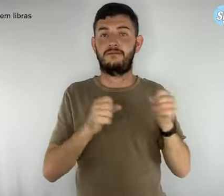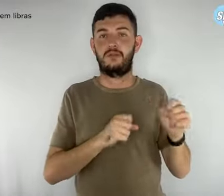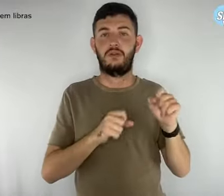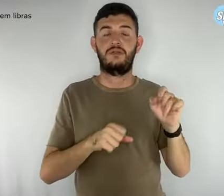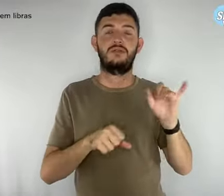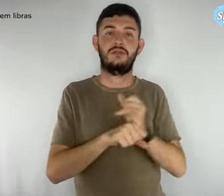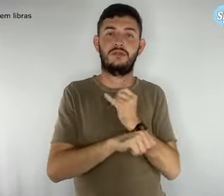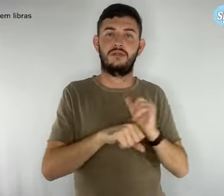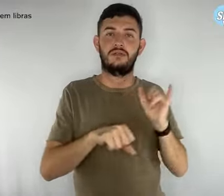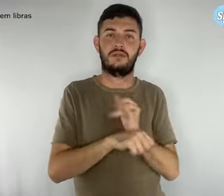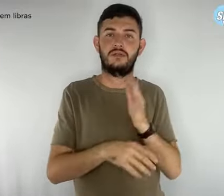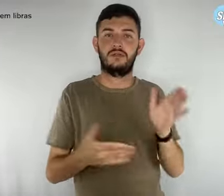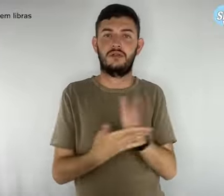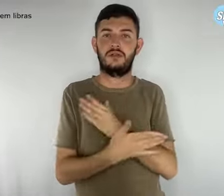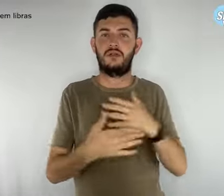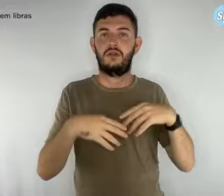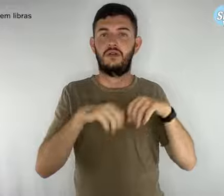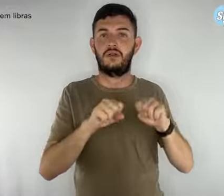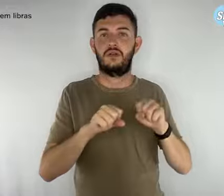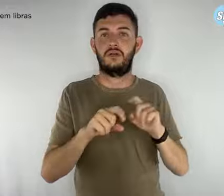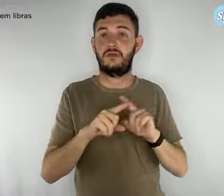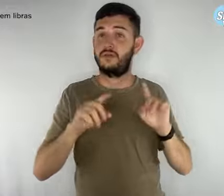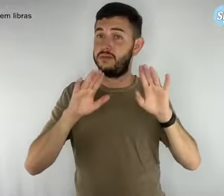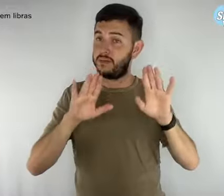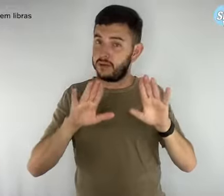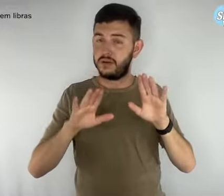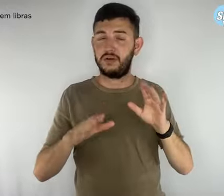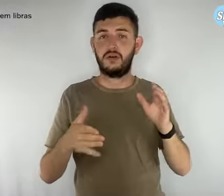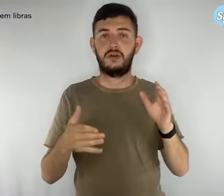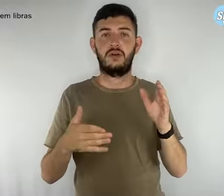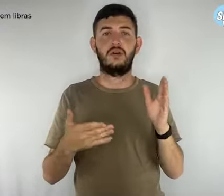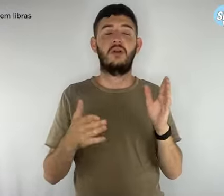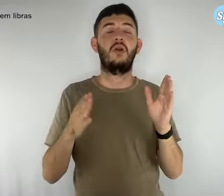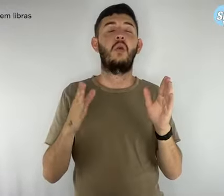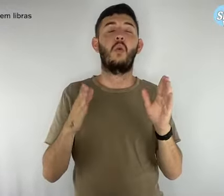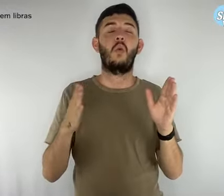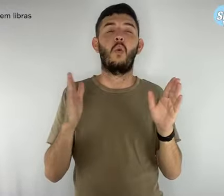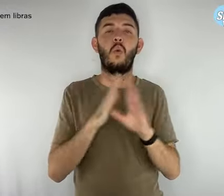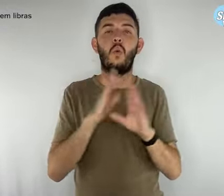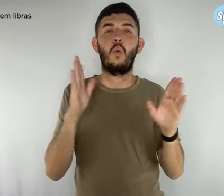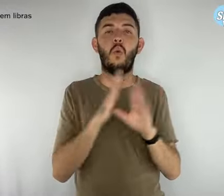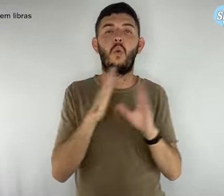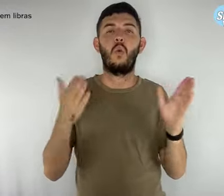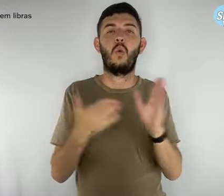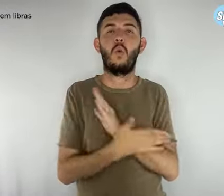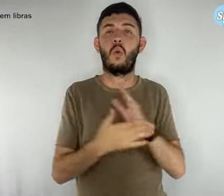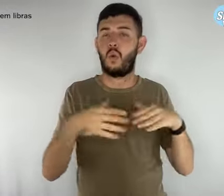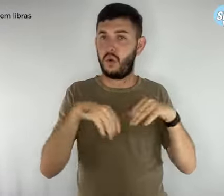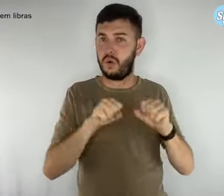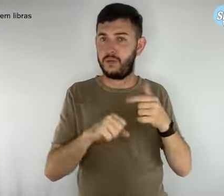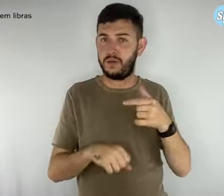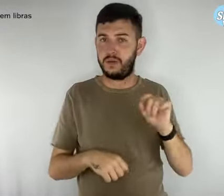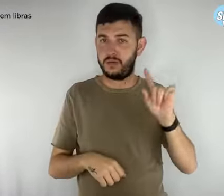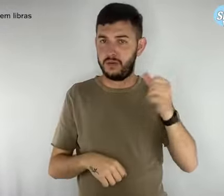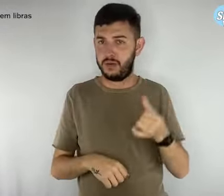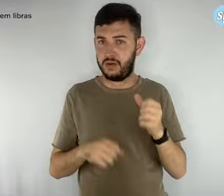golpe de Estado. O golpe de 2016 pode ser resumido como um